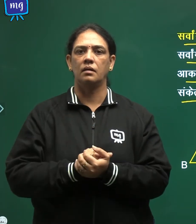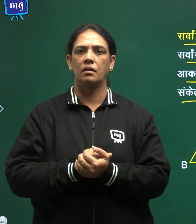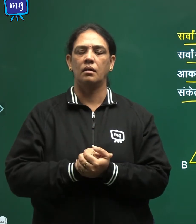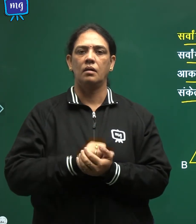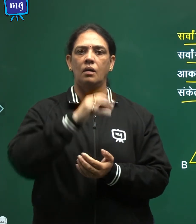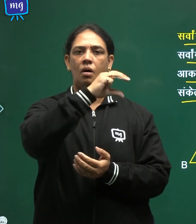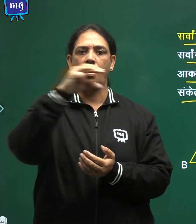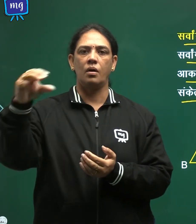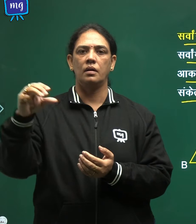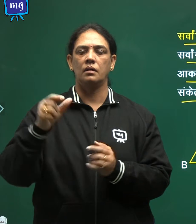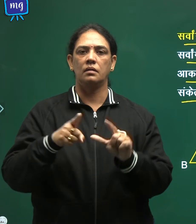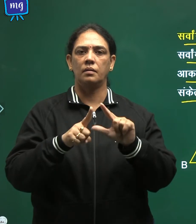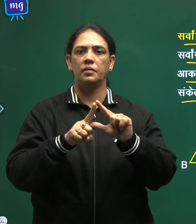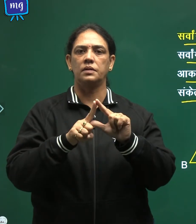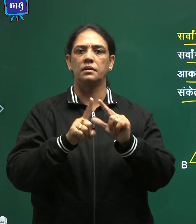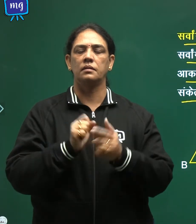और त्रिभुज